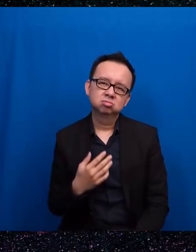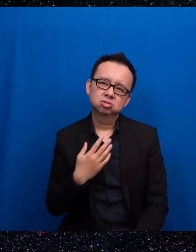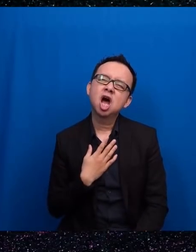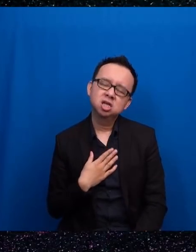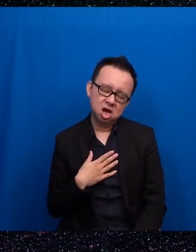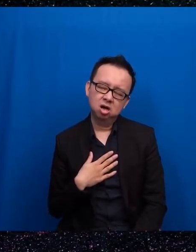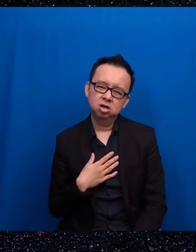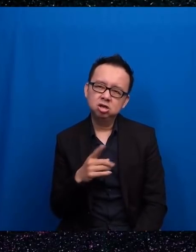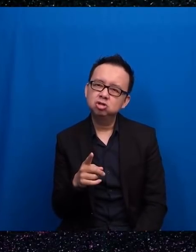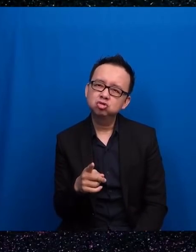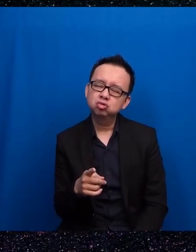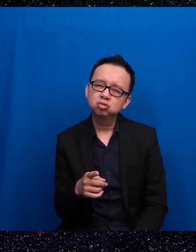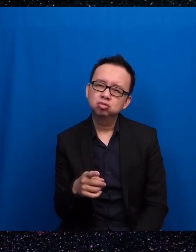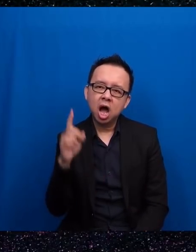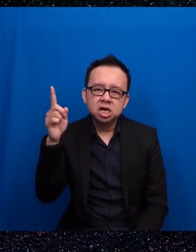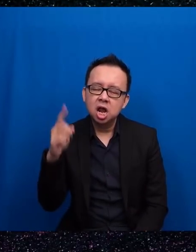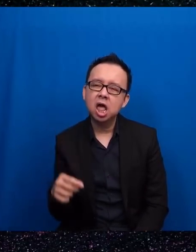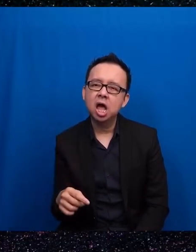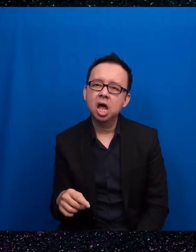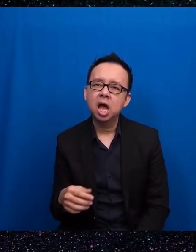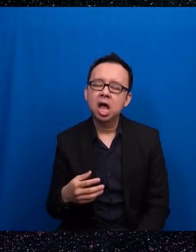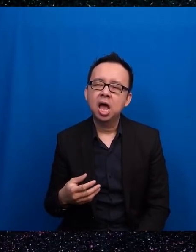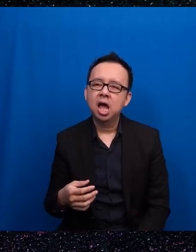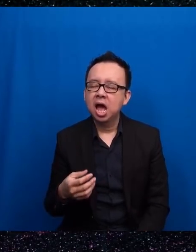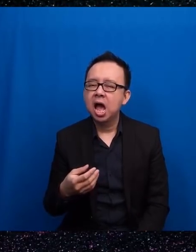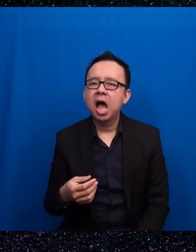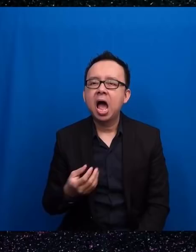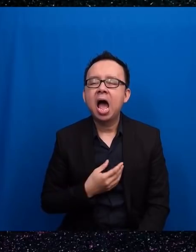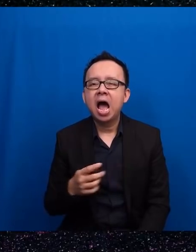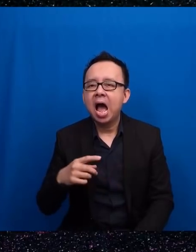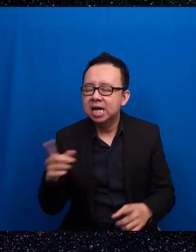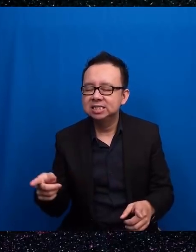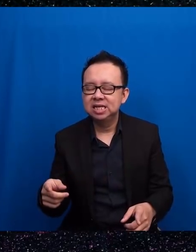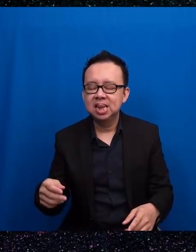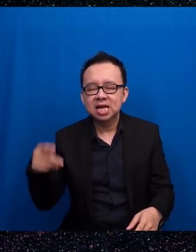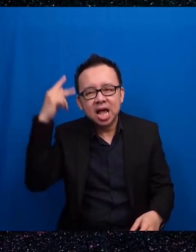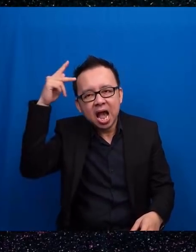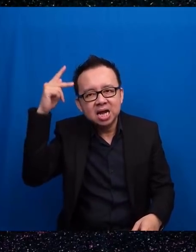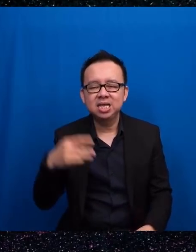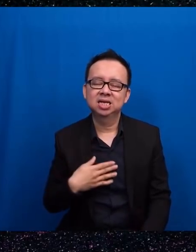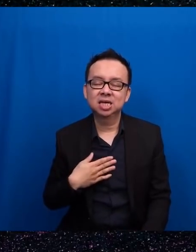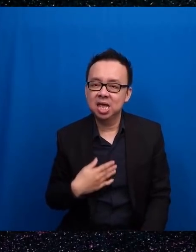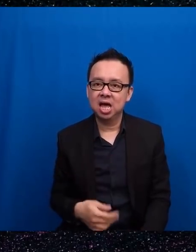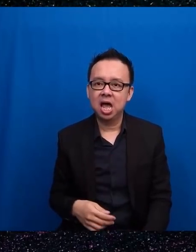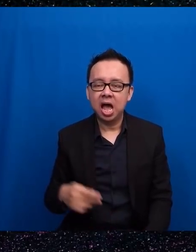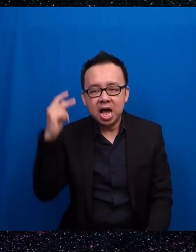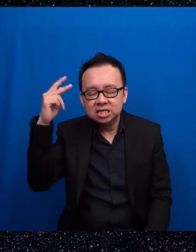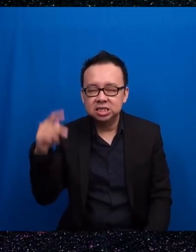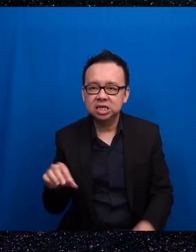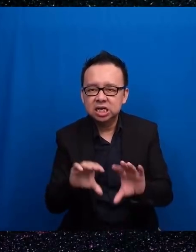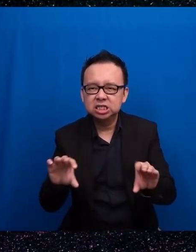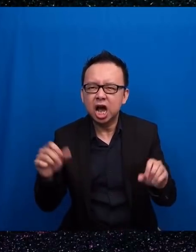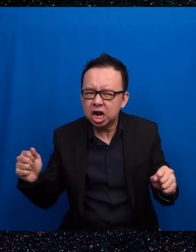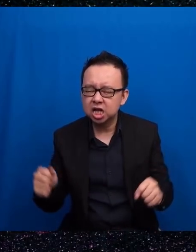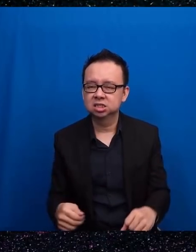Itu adalah kreativitas saya. Dan itu hasil daripada kerja keras juga. Rasanya itu mau lepas